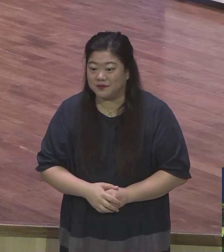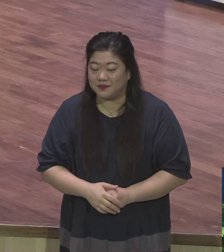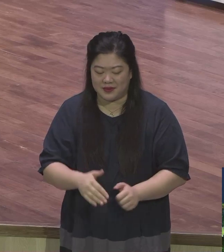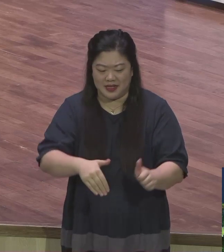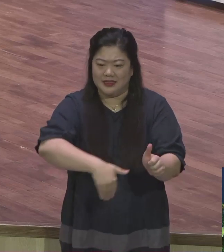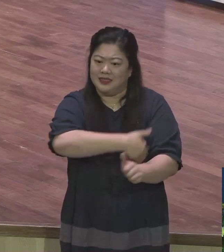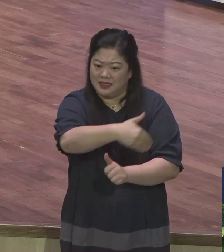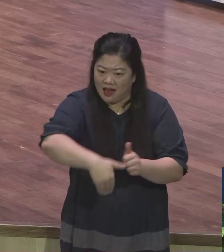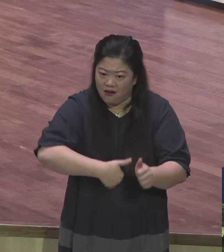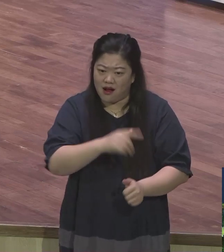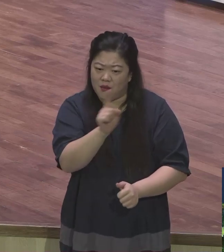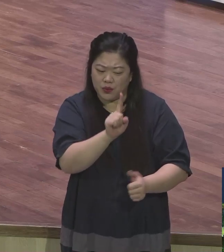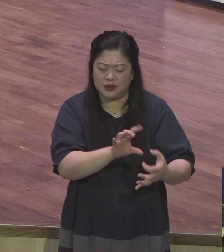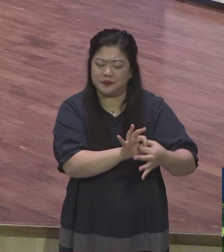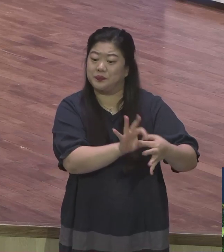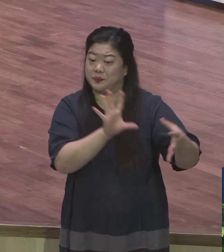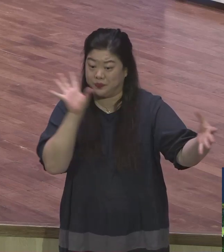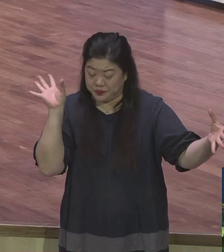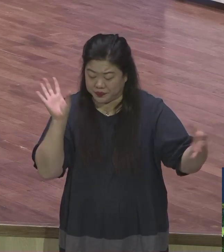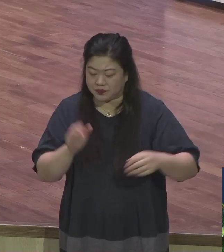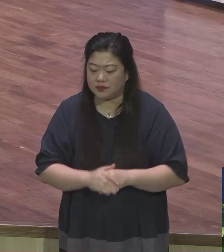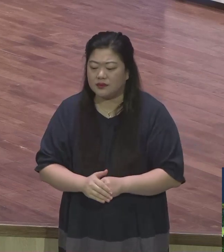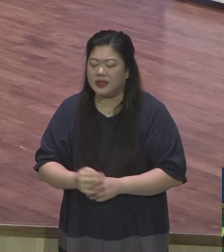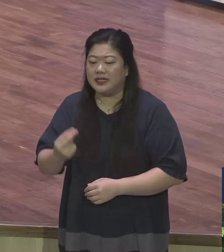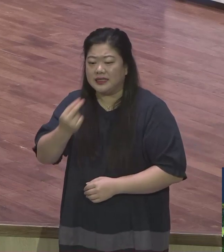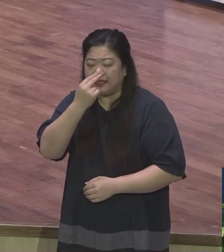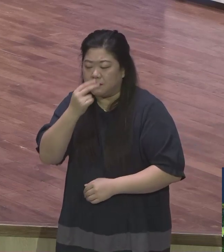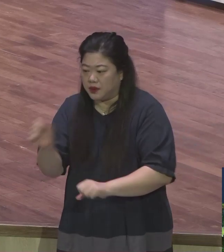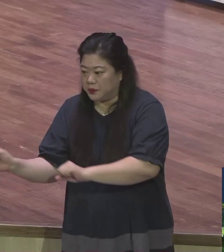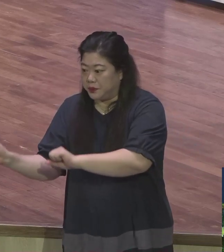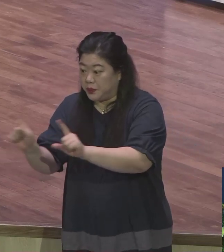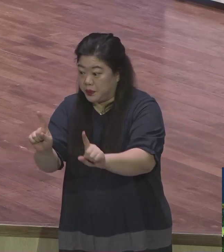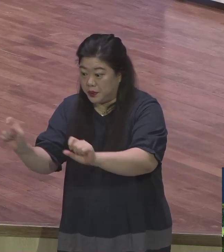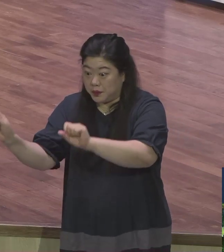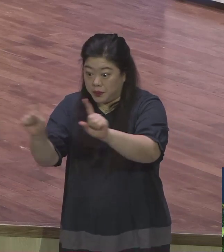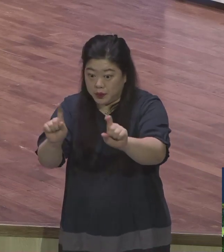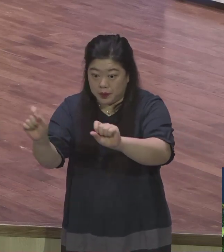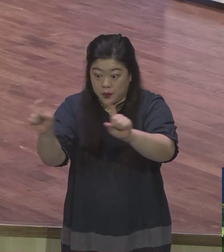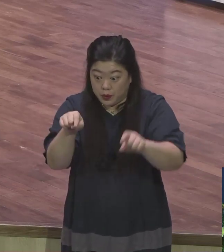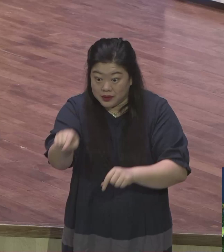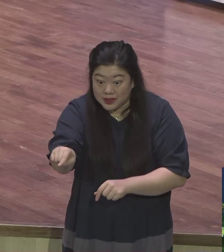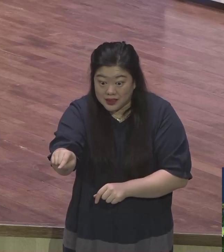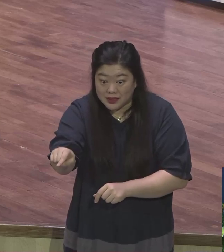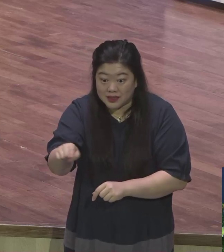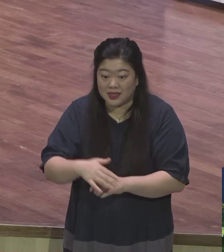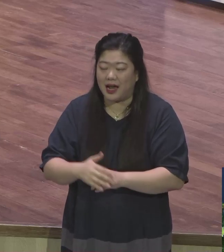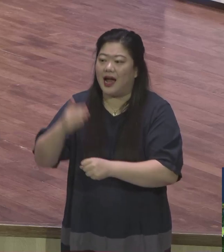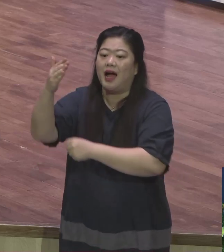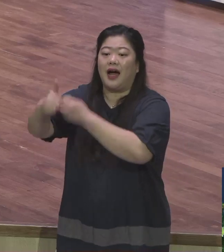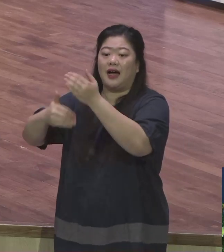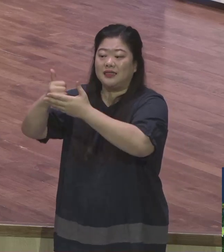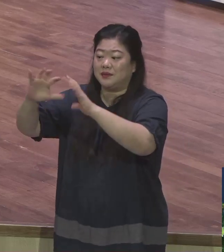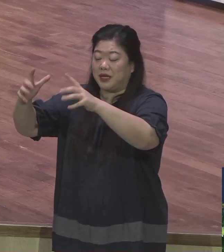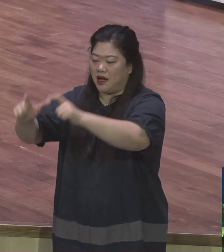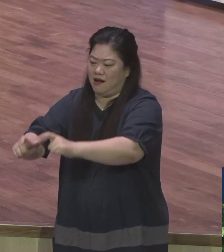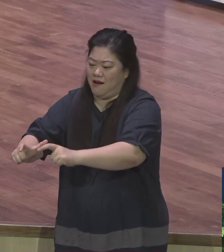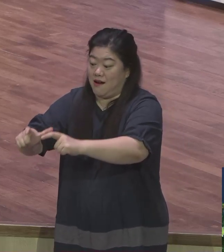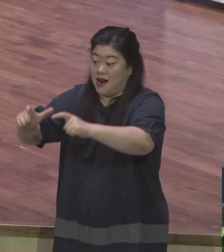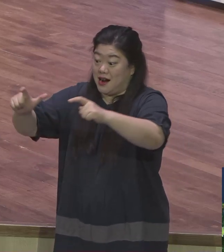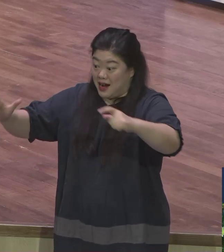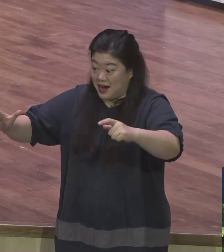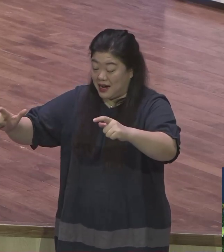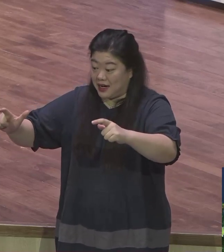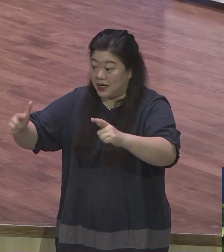생명이 살아나는 이러한 하나님 나라 확장의 삶을 사는 사람.